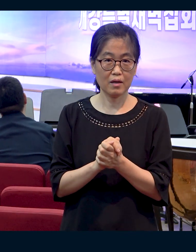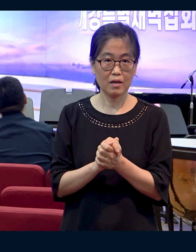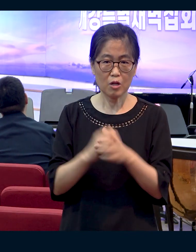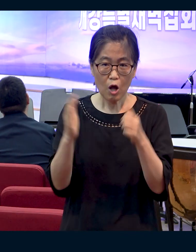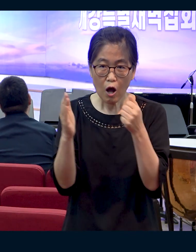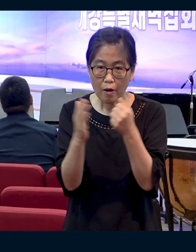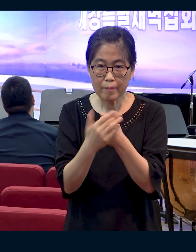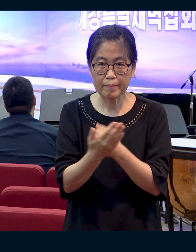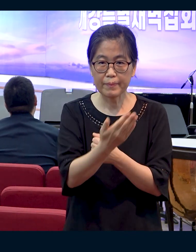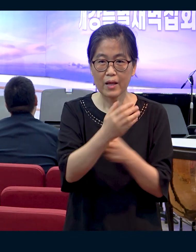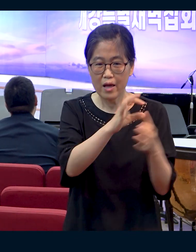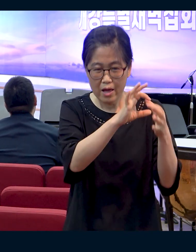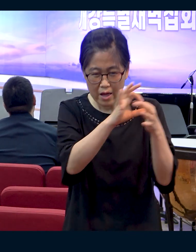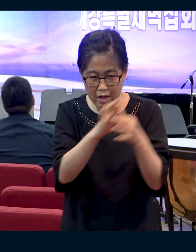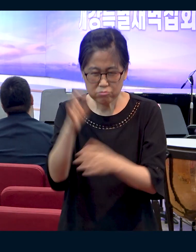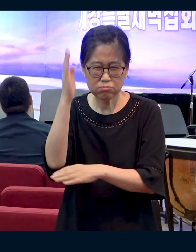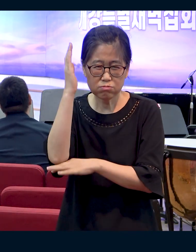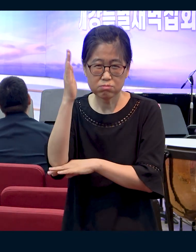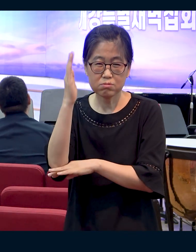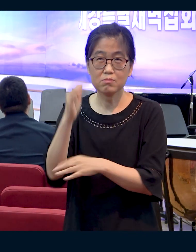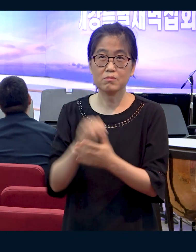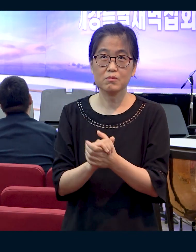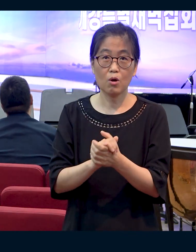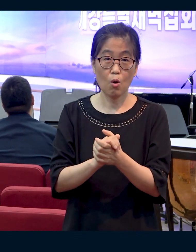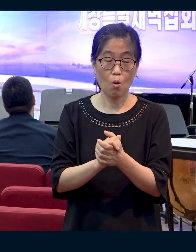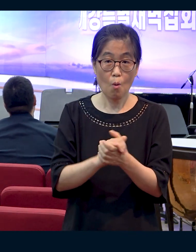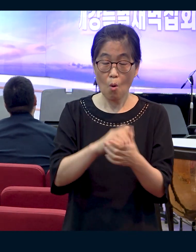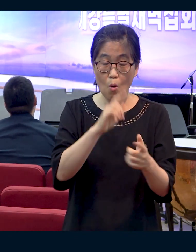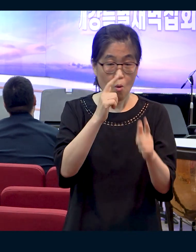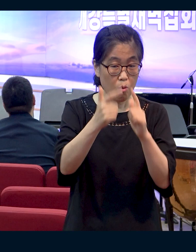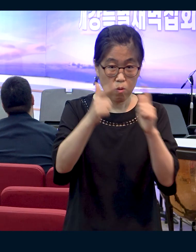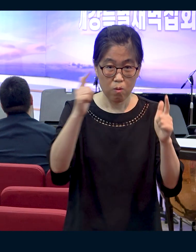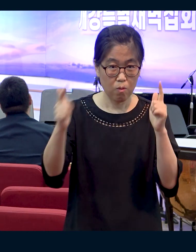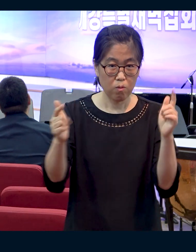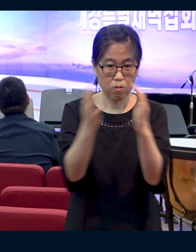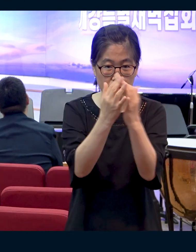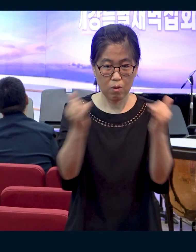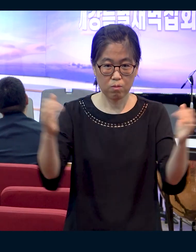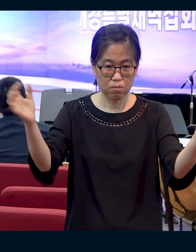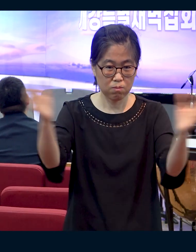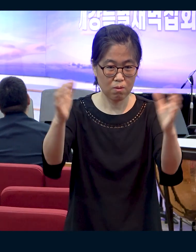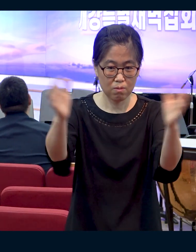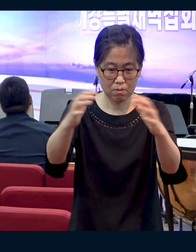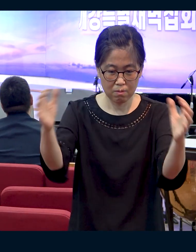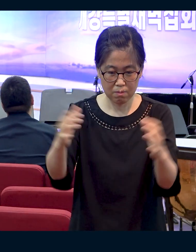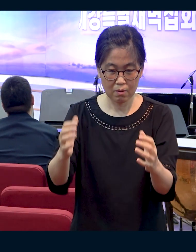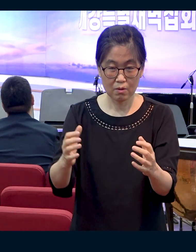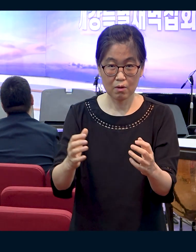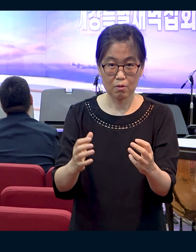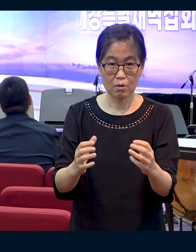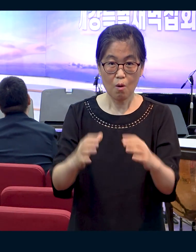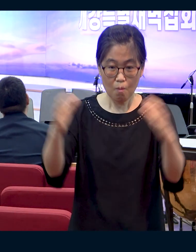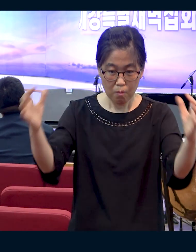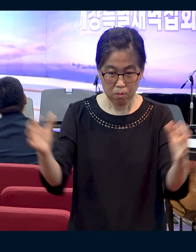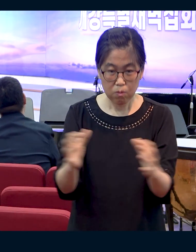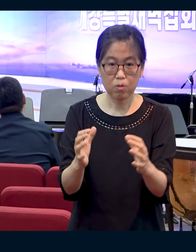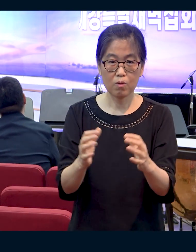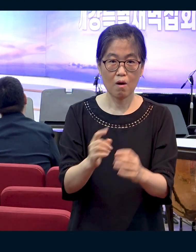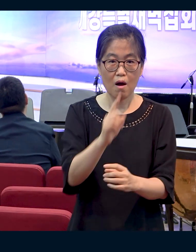인사이트를 여러 번 얘기합니다. 서로 다른 우리가 어떻게 하나가 되는가? 헬라인과 또